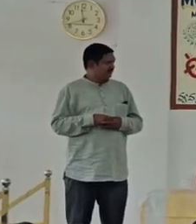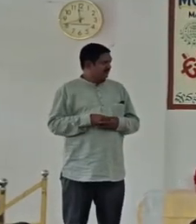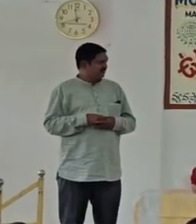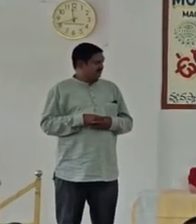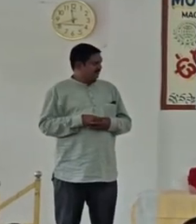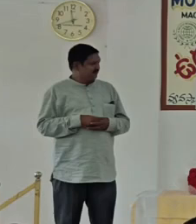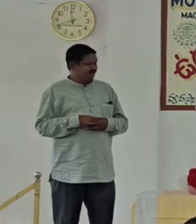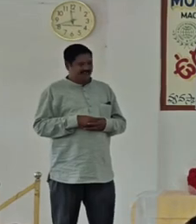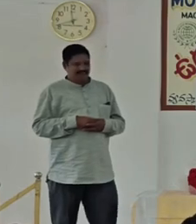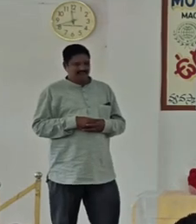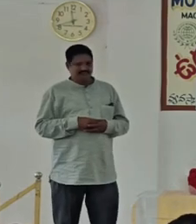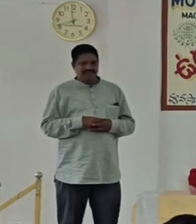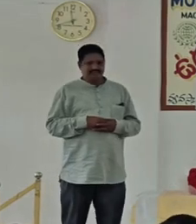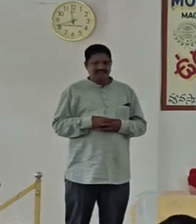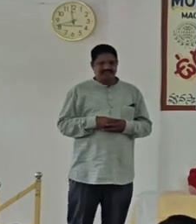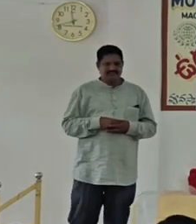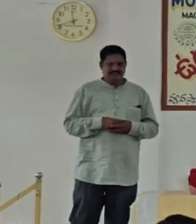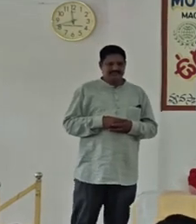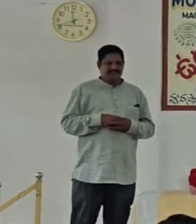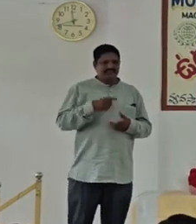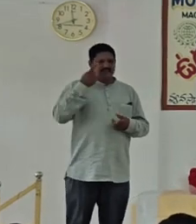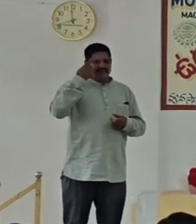ఇక్కడ వచ్చినటువంటి నా ఆప్తులు